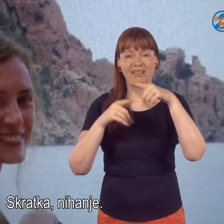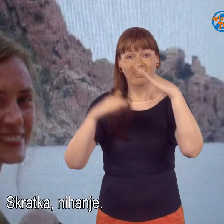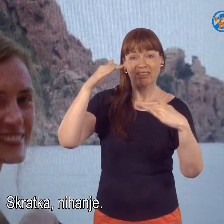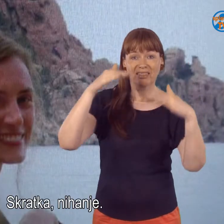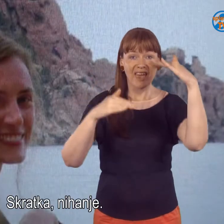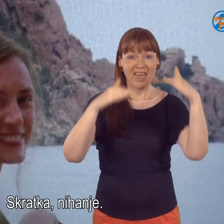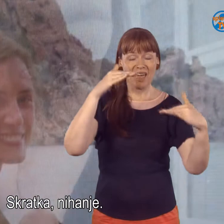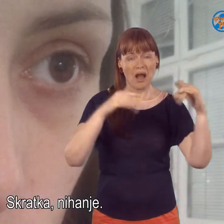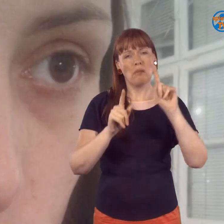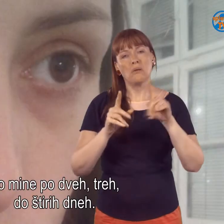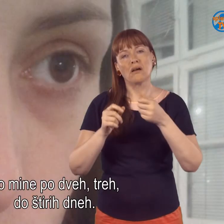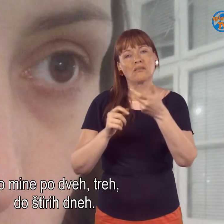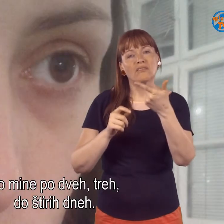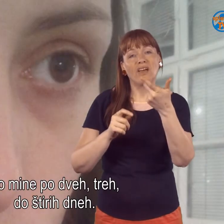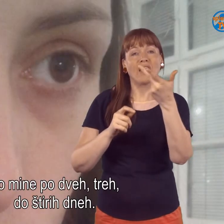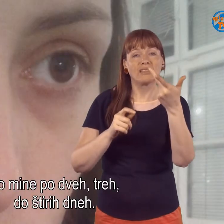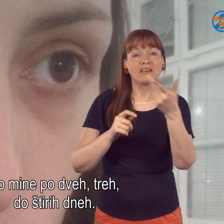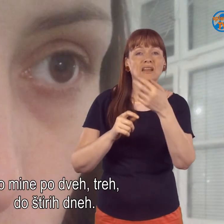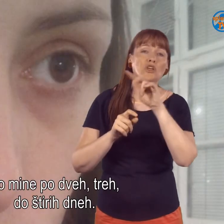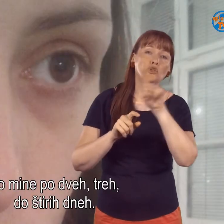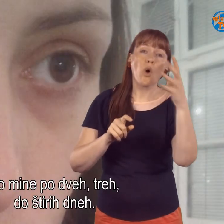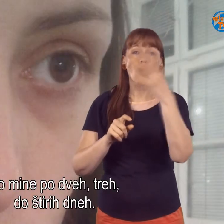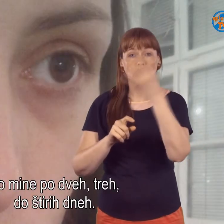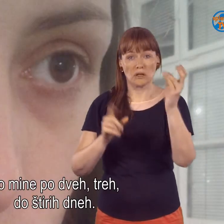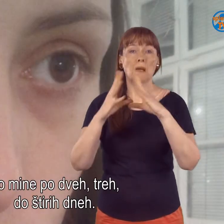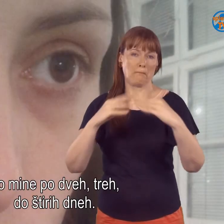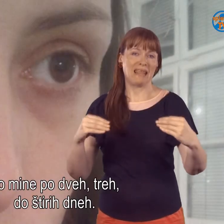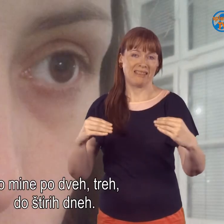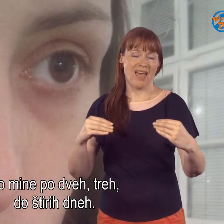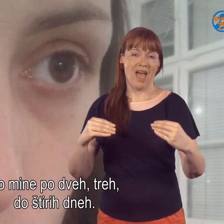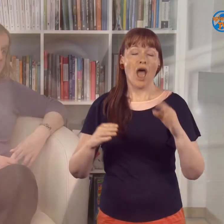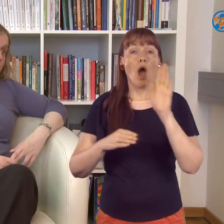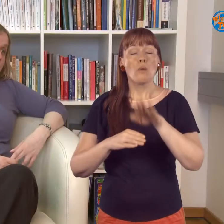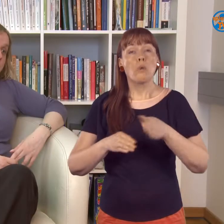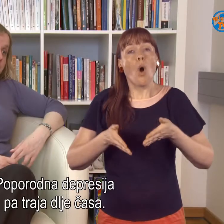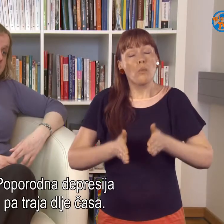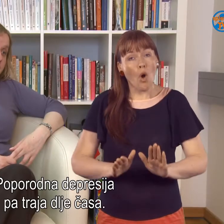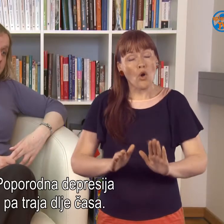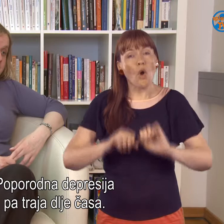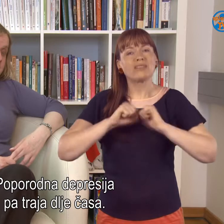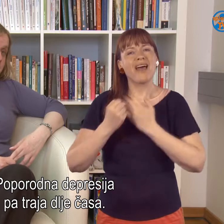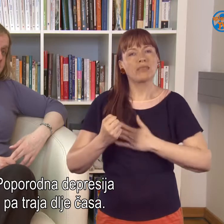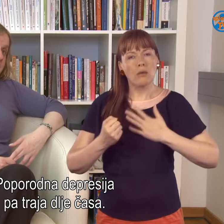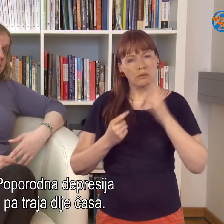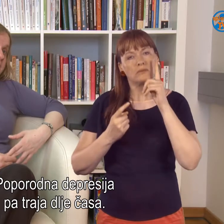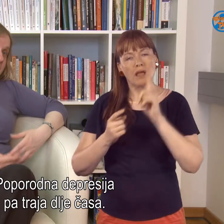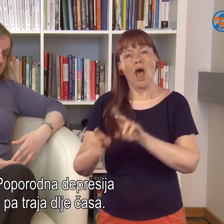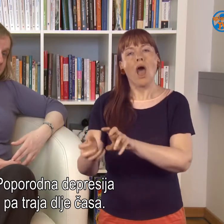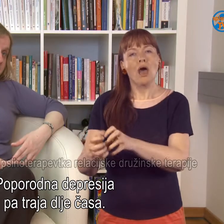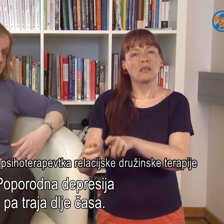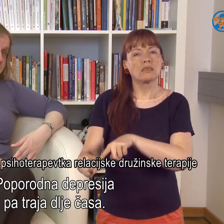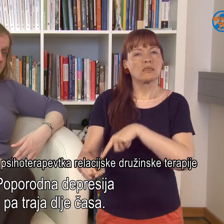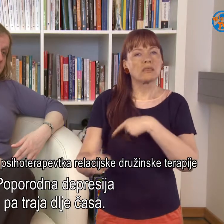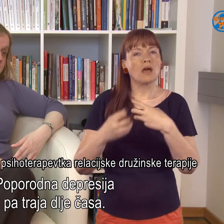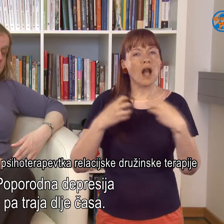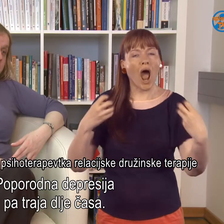to nihanje, ne. In to mine po enem, 2, 3, tudi do 4 dneh. Poporodna depresija pa traja dlje